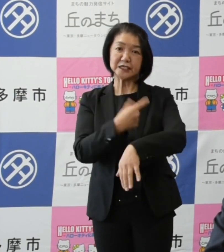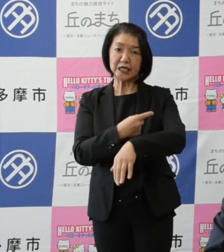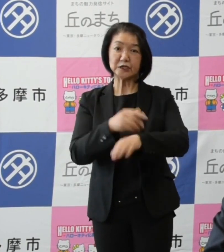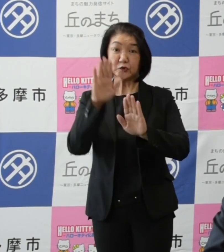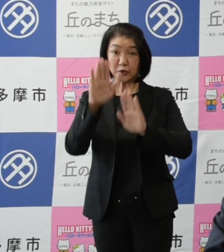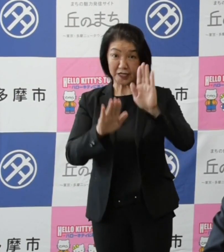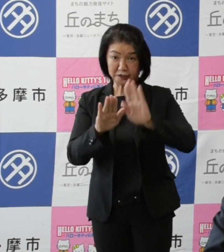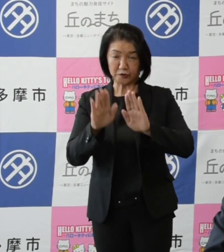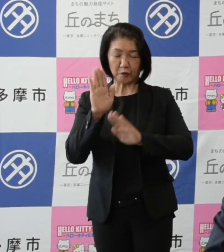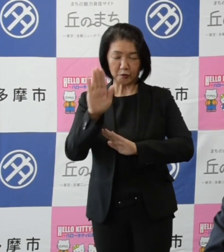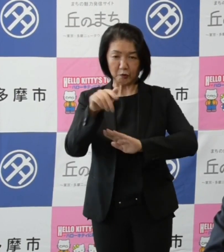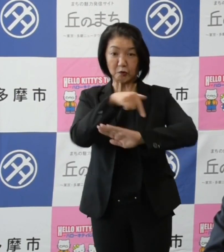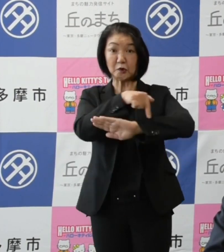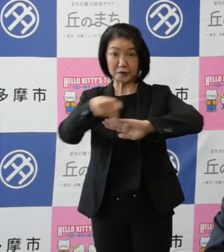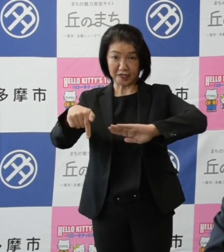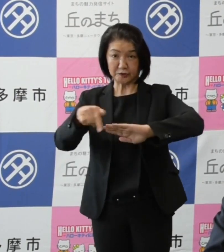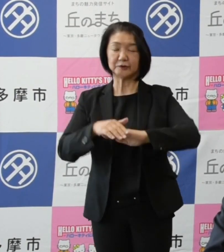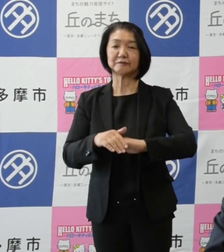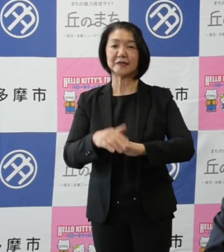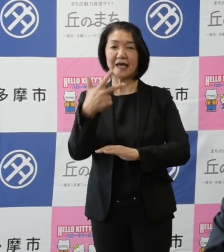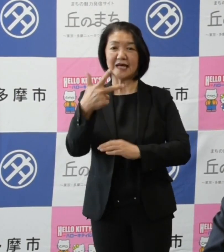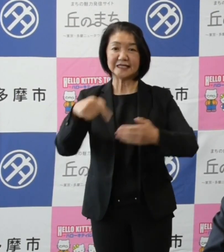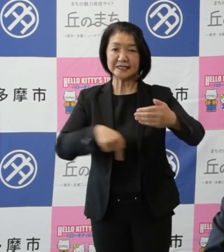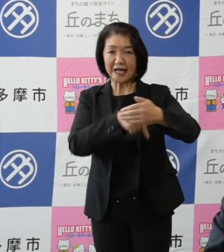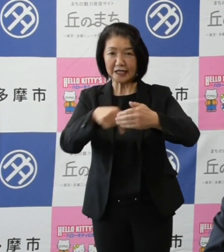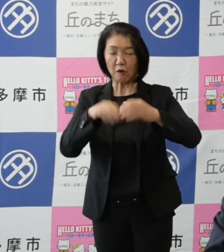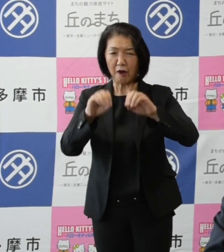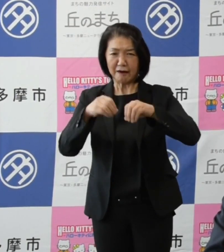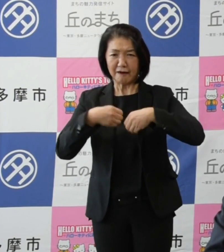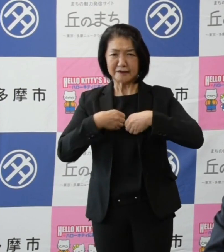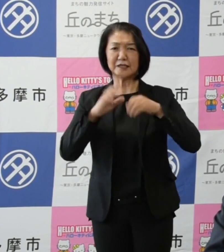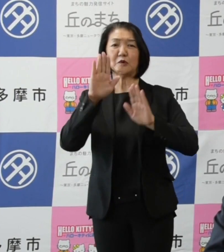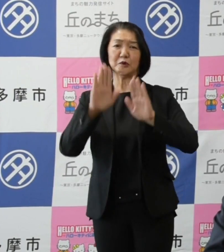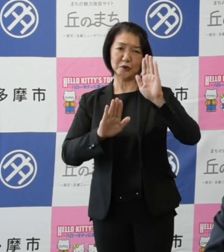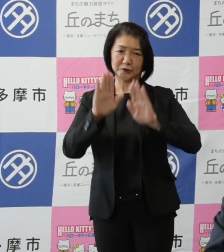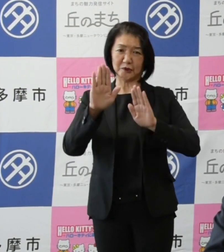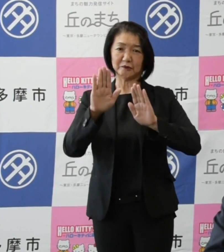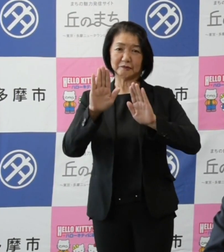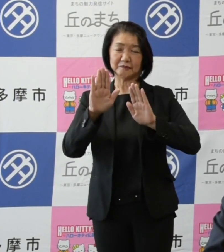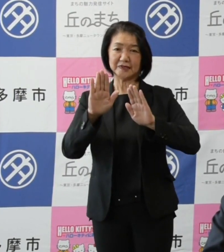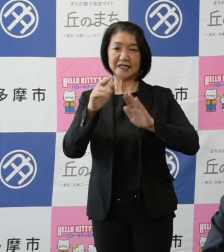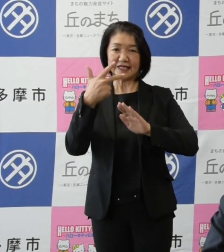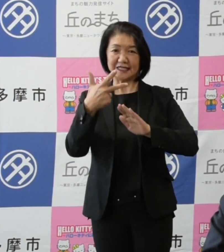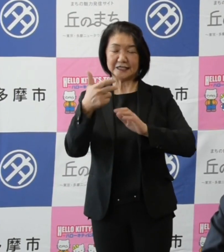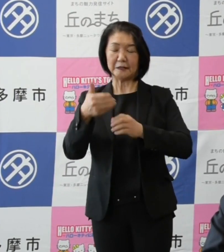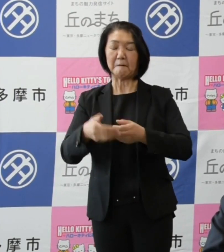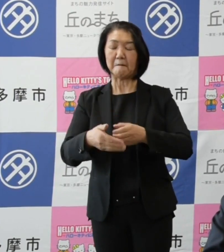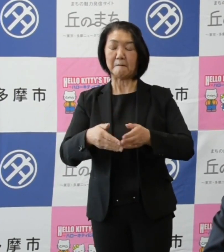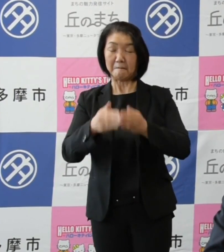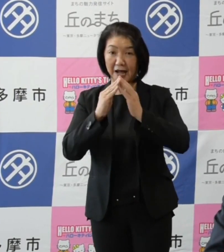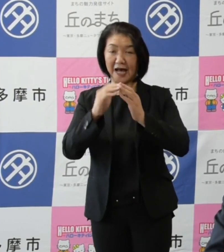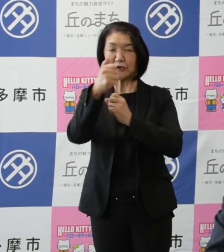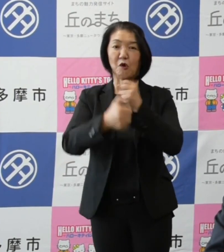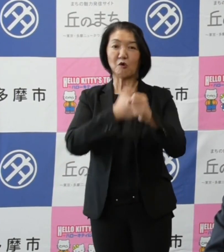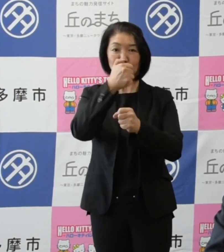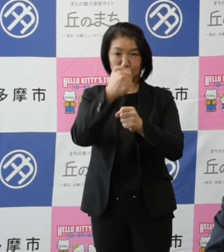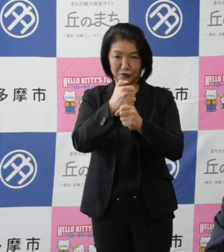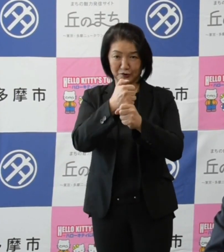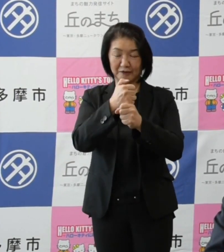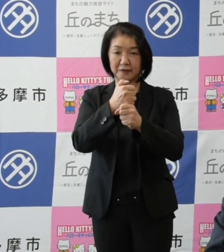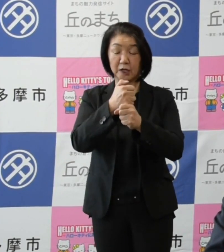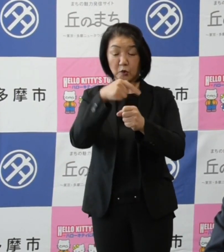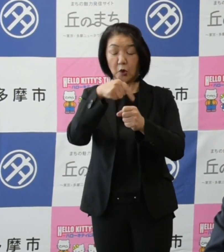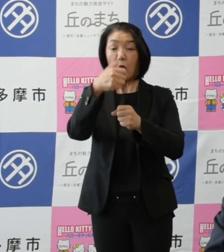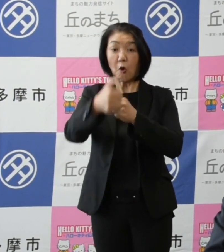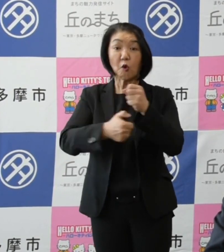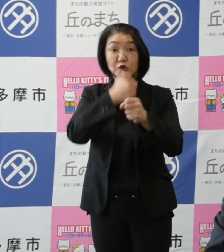後のスケジュール、市内の感染状況、市政施行50周年、この50